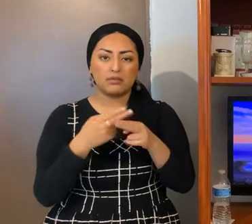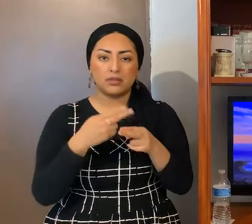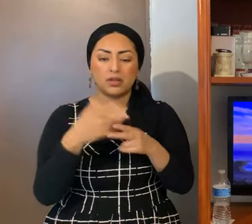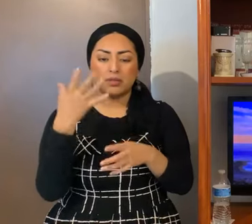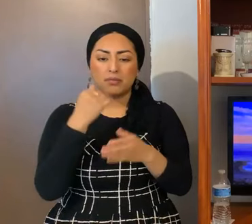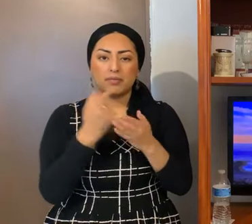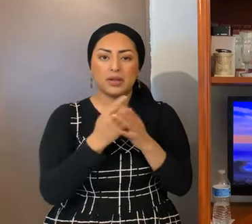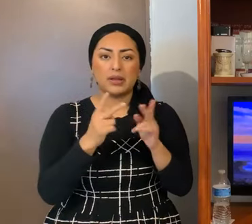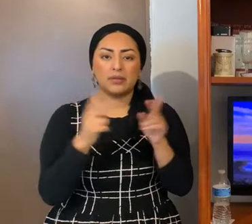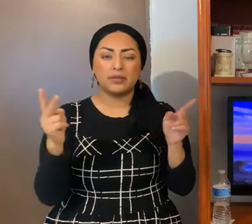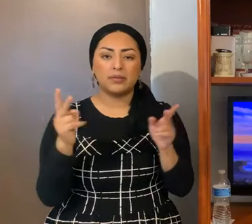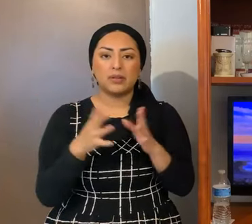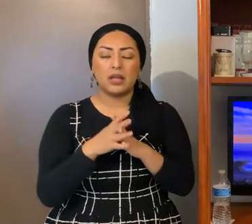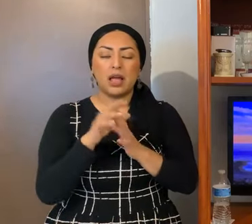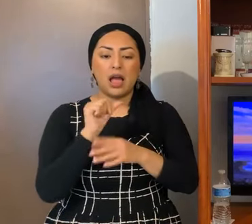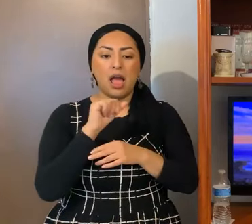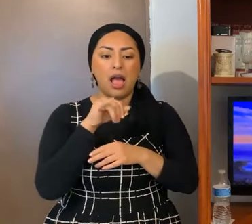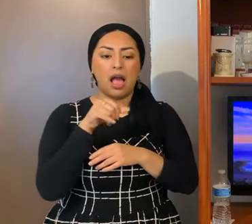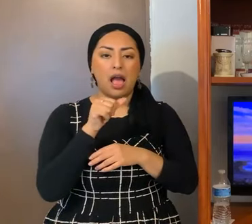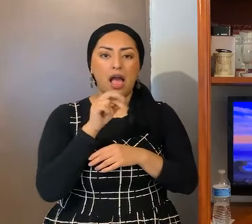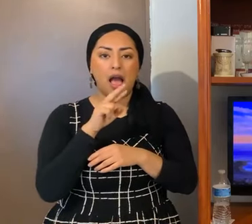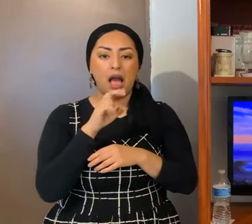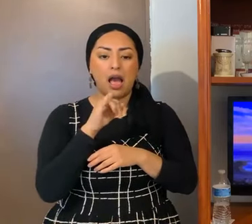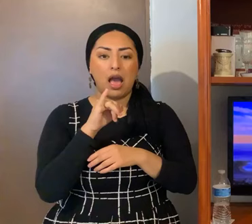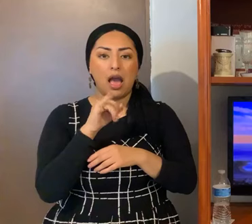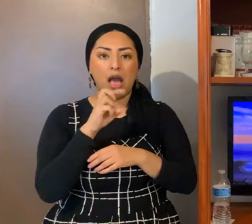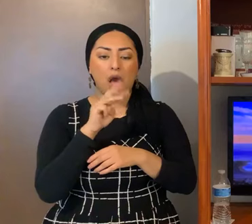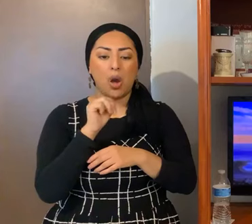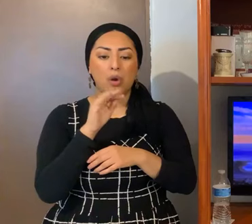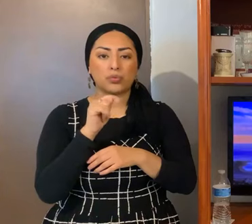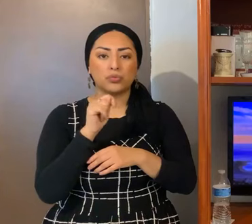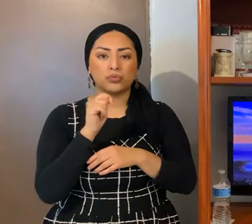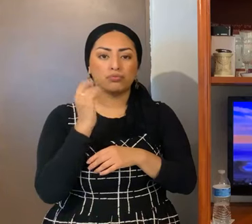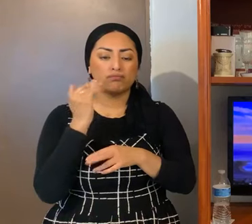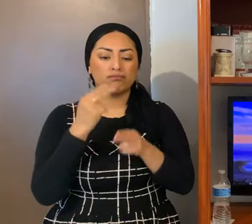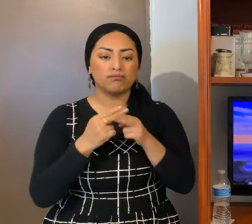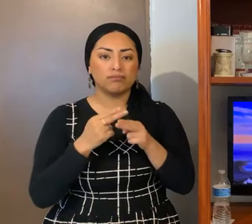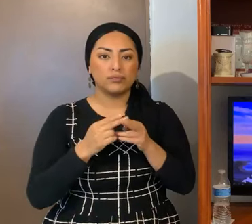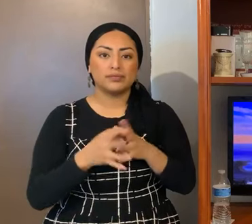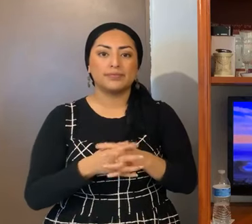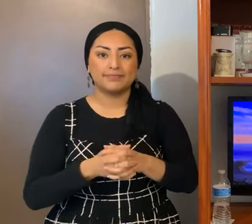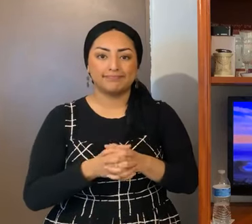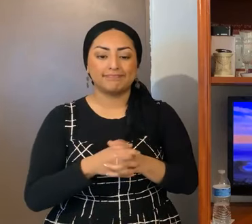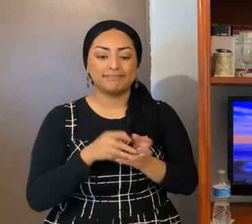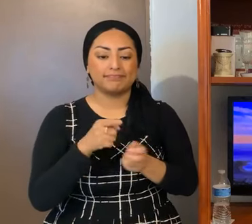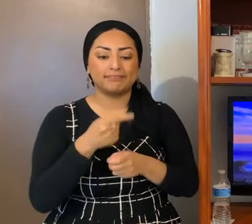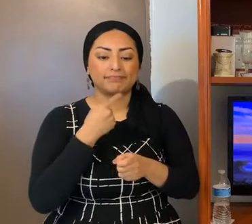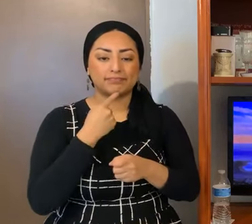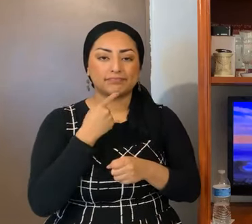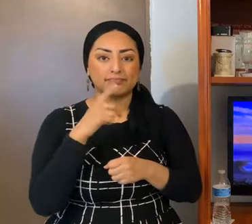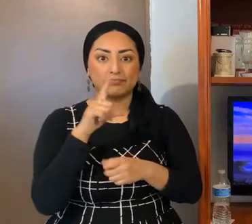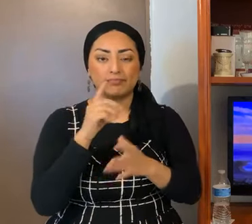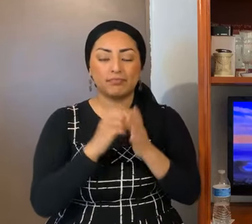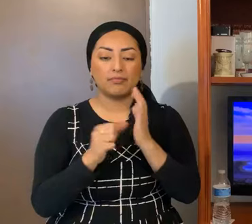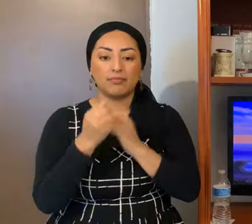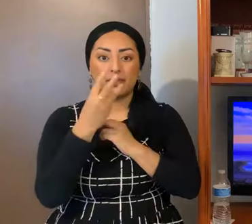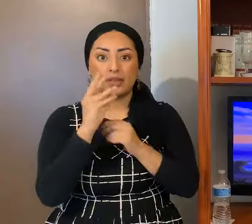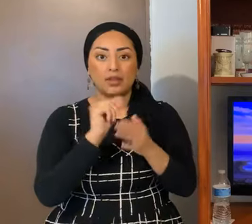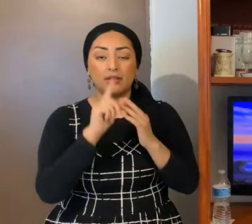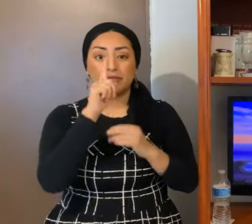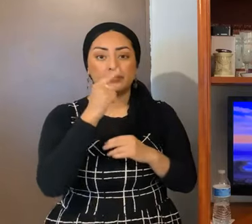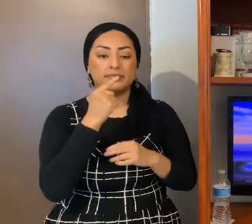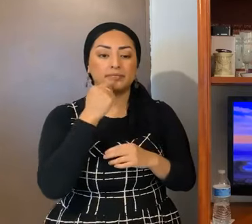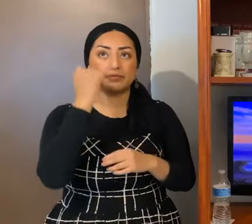esta preciosa parashá Aharei Mot, ¿sí? Parashá Aharei Mot, dice Levítico 16,